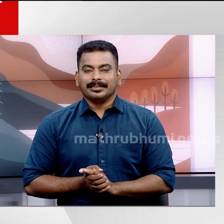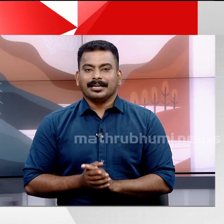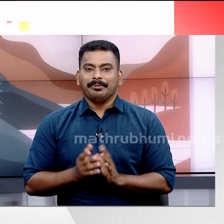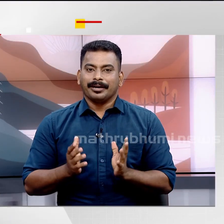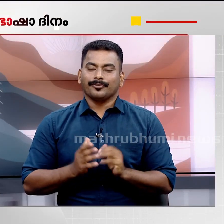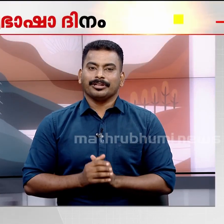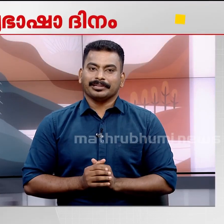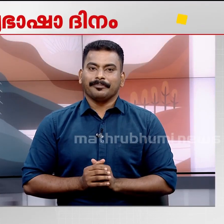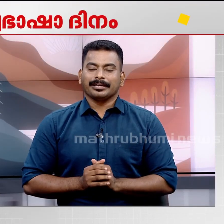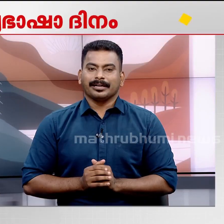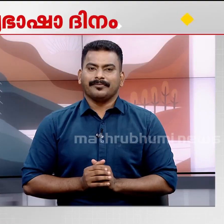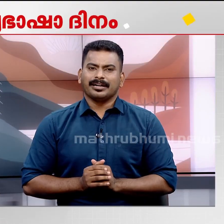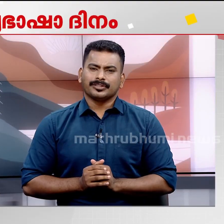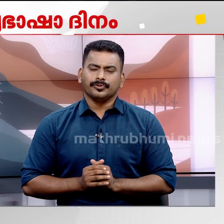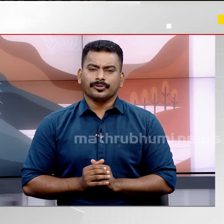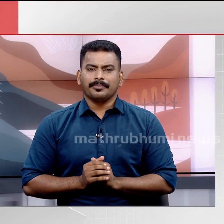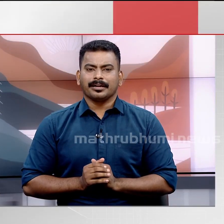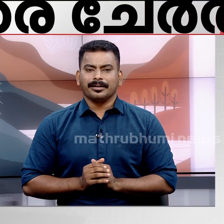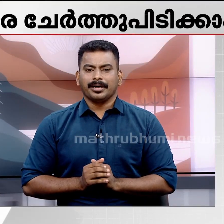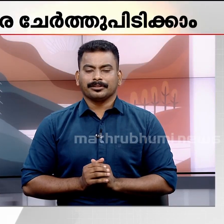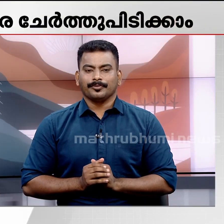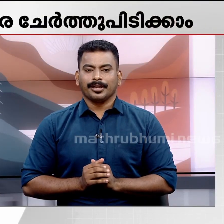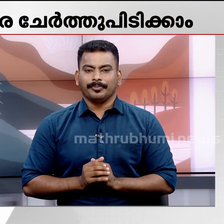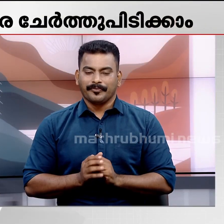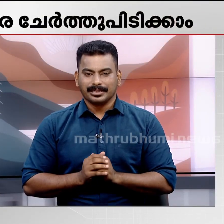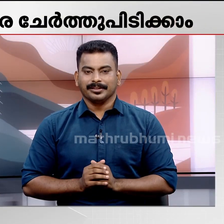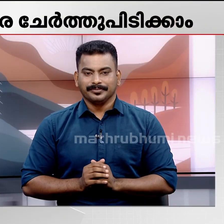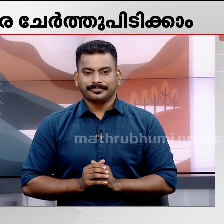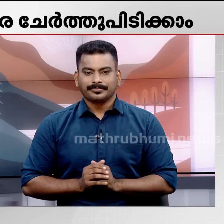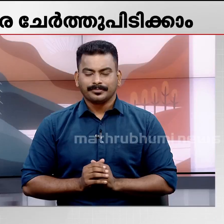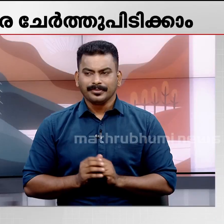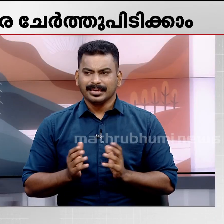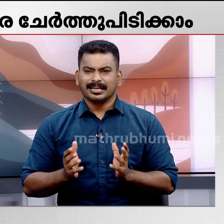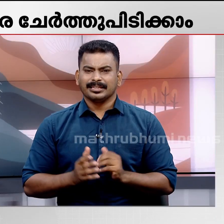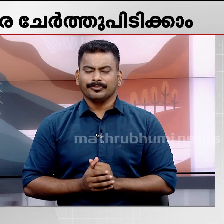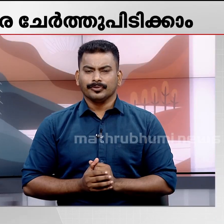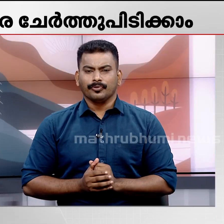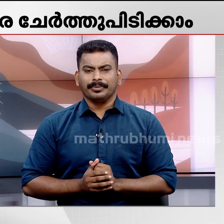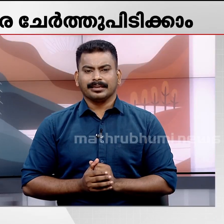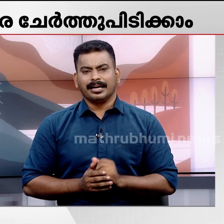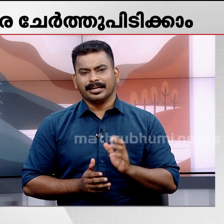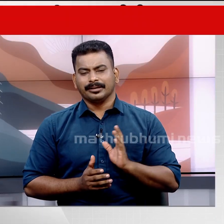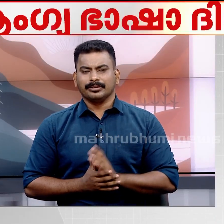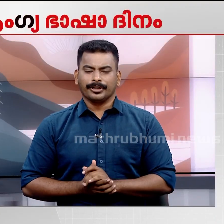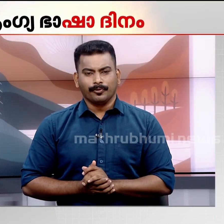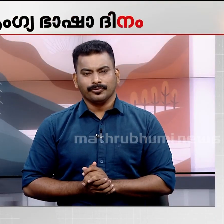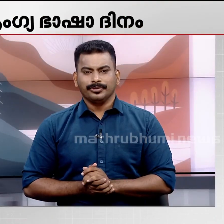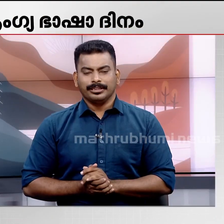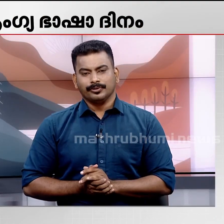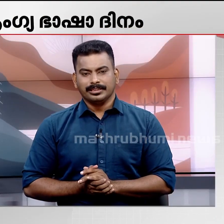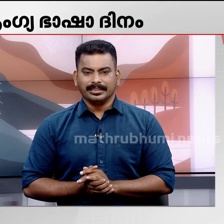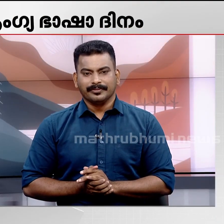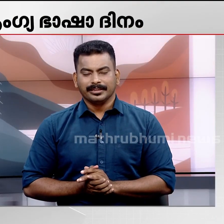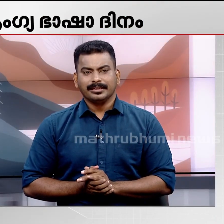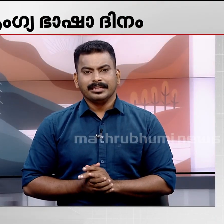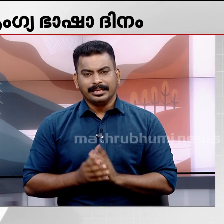പ്രൊഫഷനിൽ അഭിമാനം കൊള്ളുന്ന പ്രധാനപ്പെട്ട കാരണം വളരെ ചുരുക്കം ആൾക്കാർ മാത്രമുള്ള ഒരു പ്രൊഫഷനാണത്. കേരളത്തിൽ തന്നെ ഒരു 100 പേരിൽ താഴെയാണ് ഇതിലുണ്ടാവുള്ളൂ ഈ